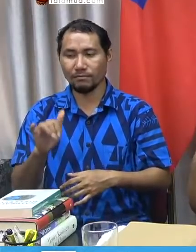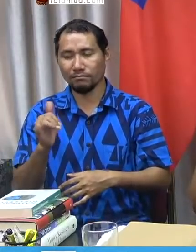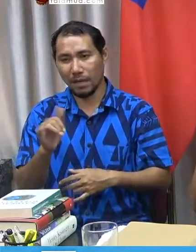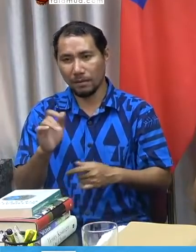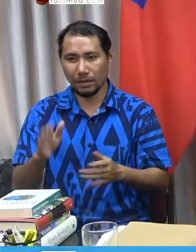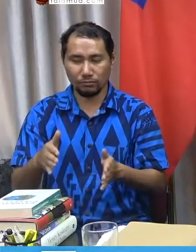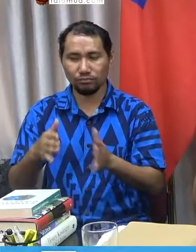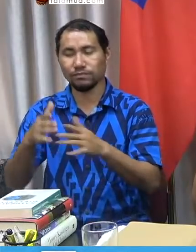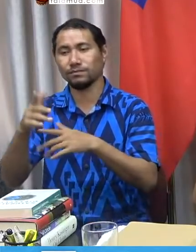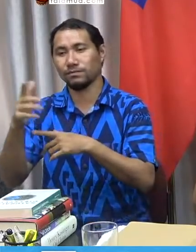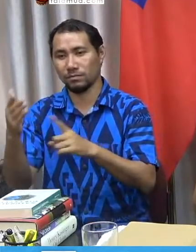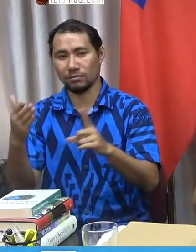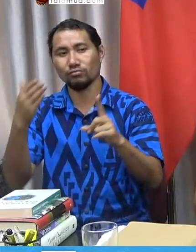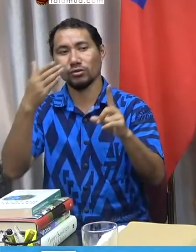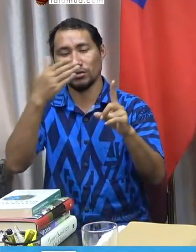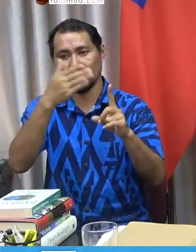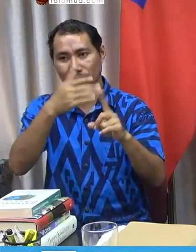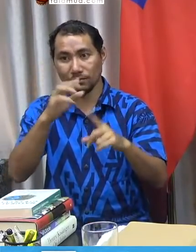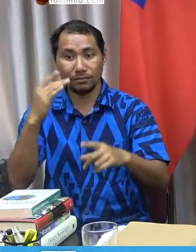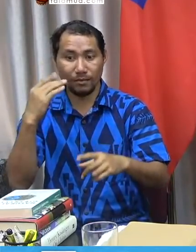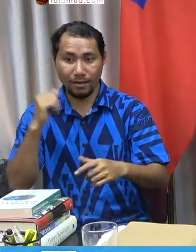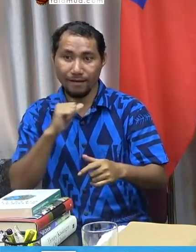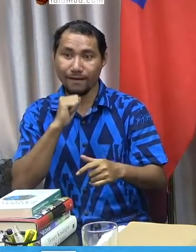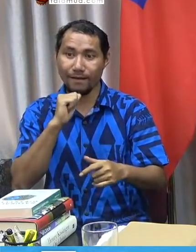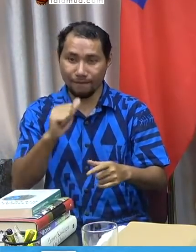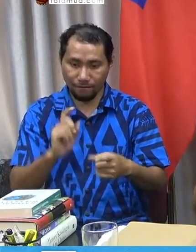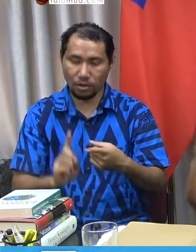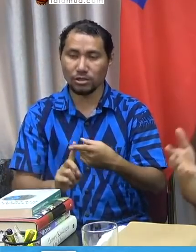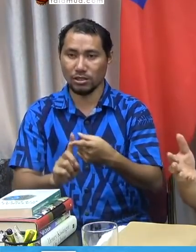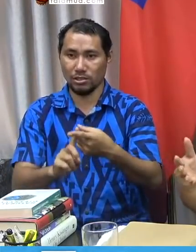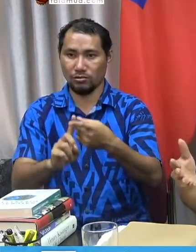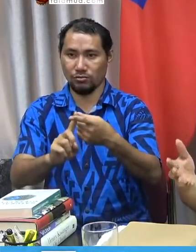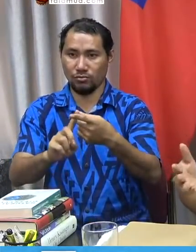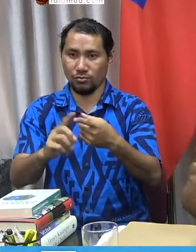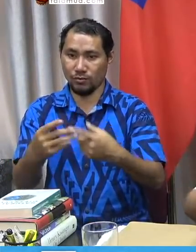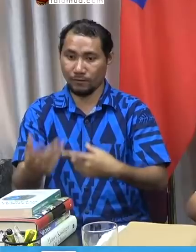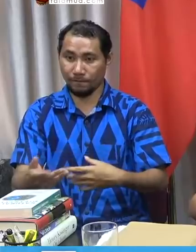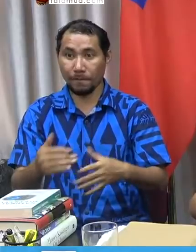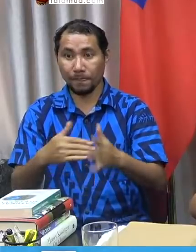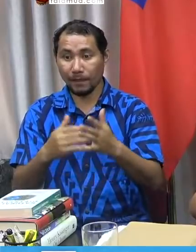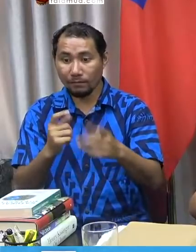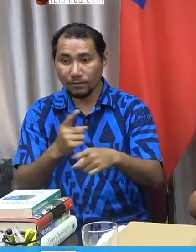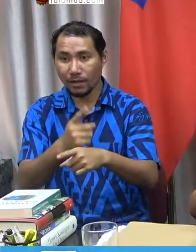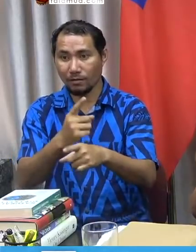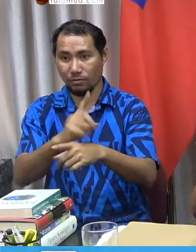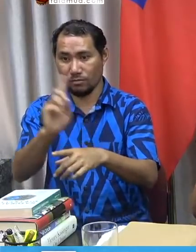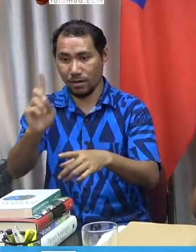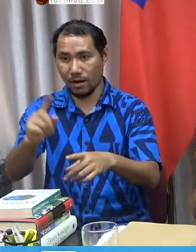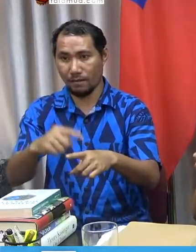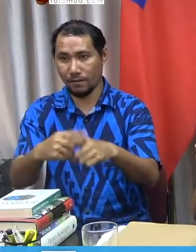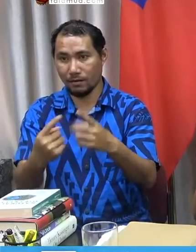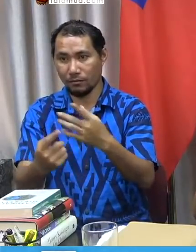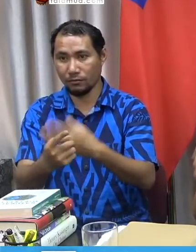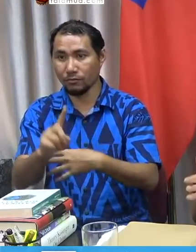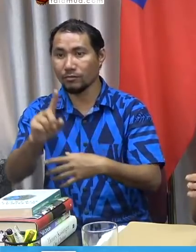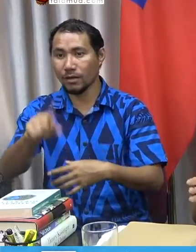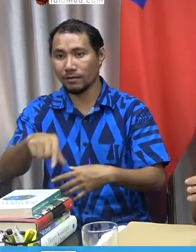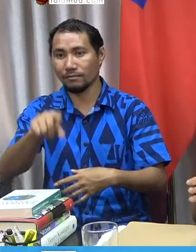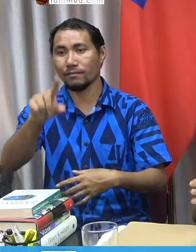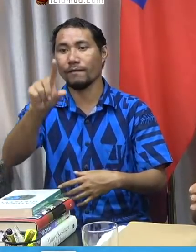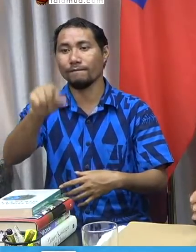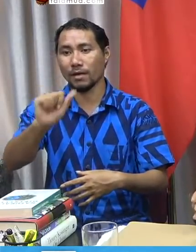le a fata unu alto nga winga le faat o le talo no atu le me utu ai fai ale lotto